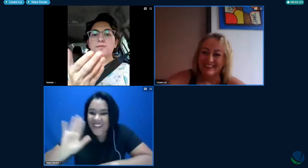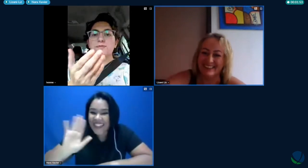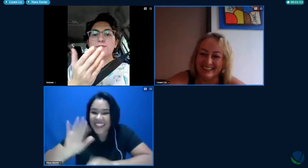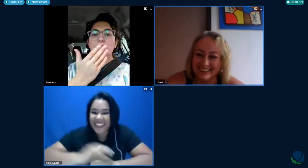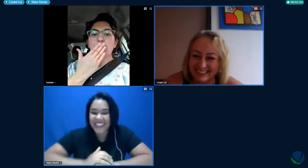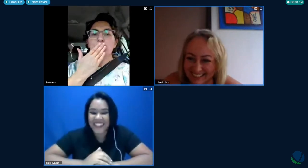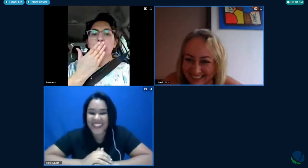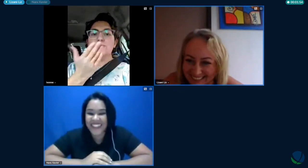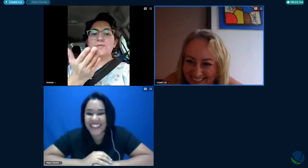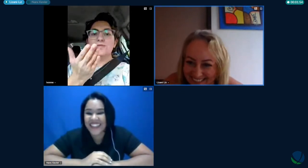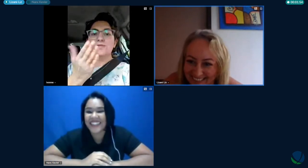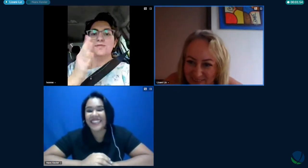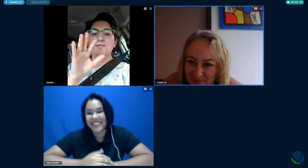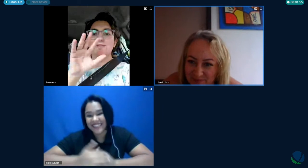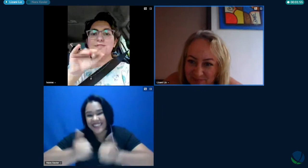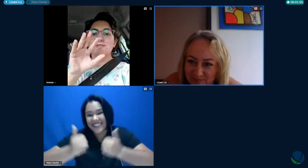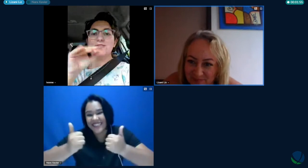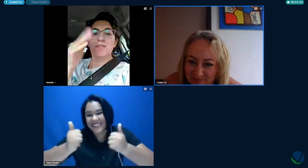Detalhes, né? Ai,